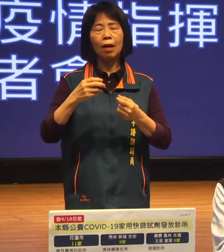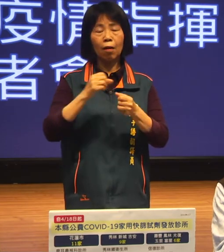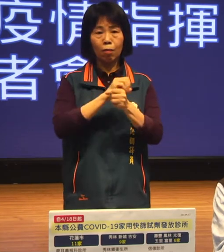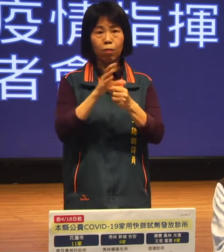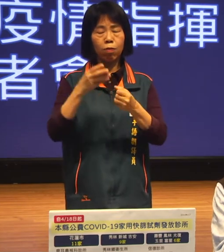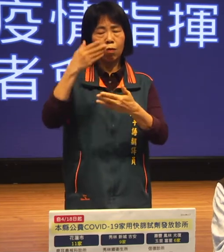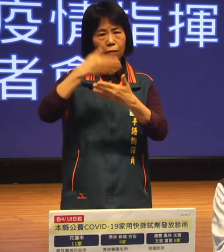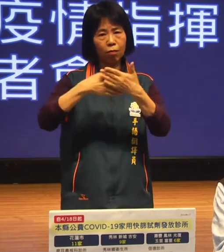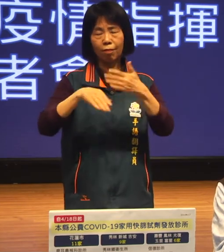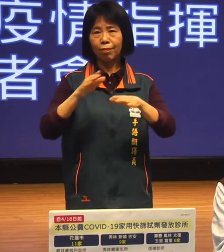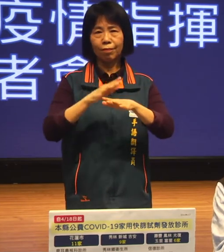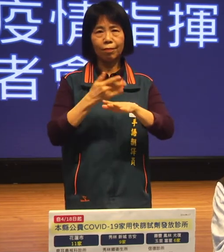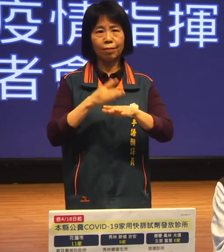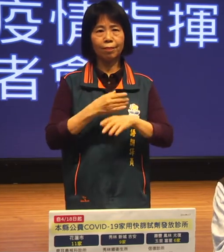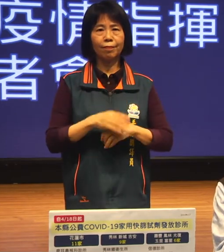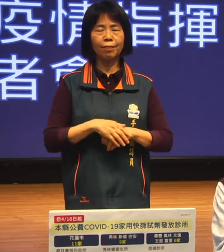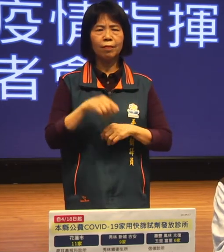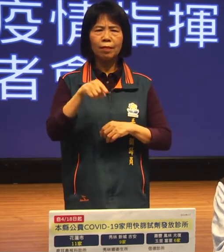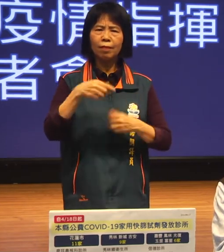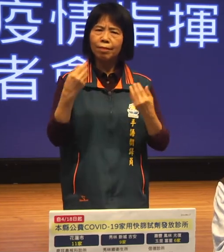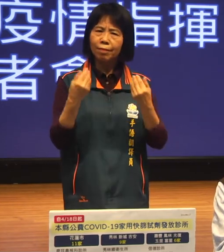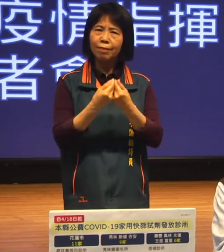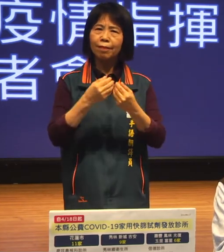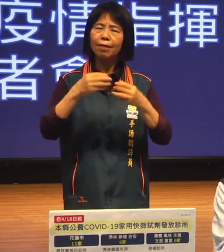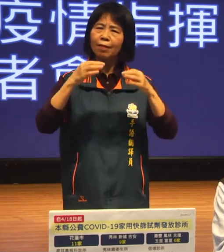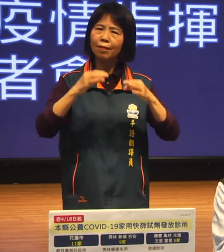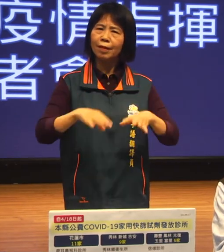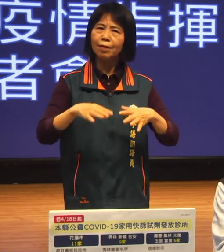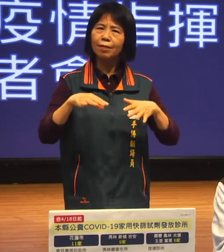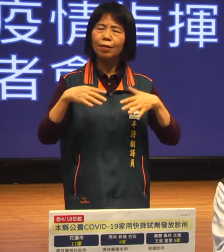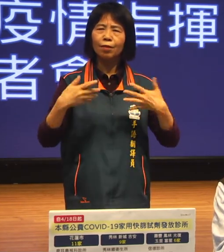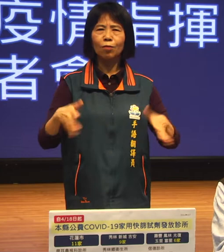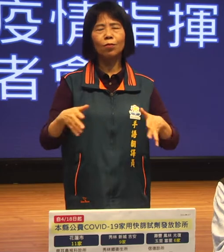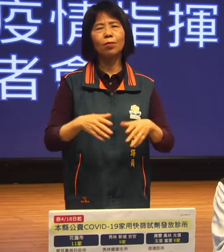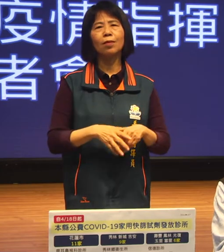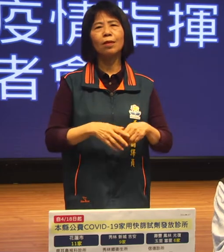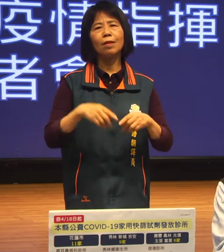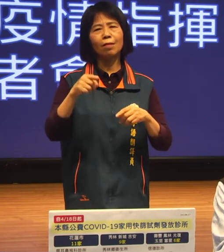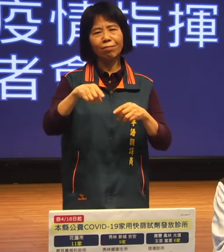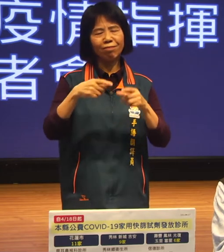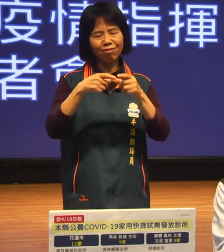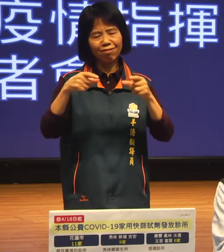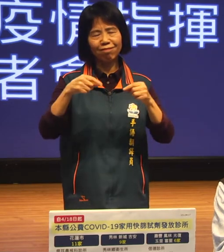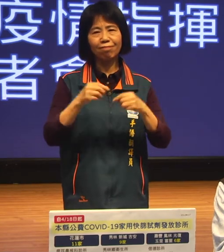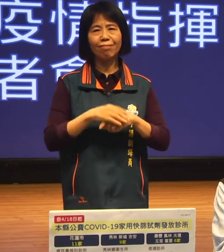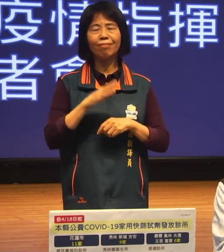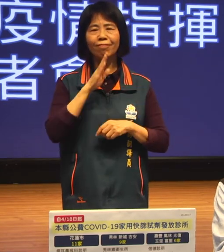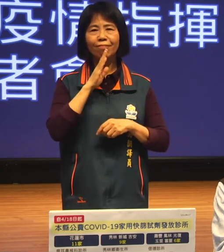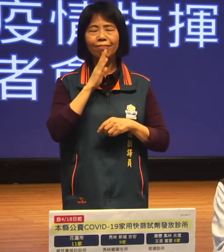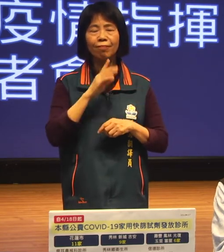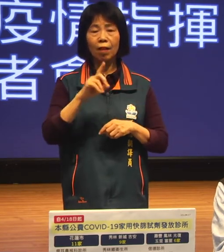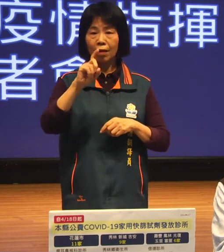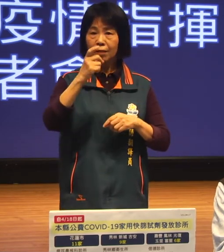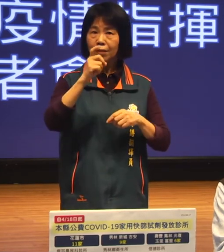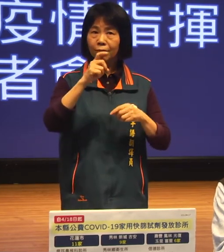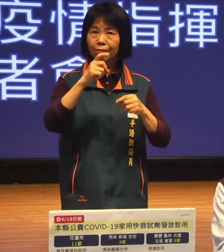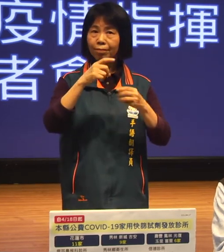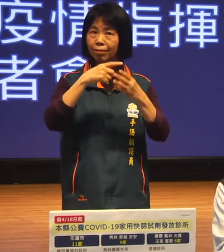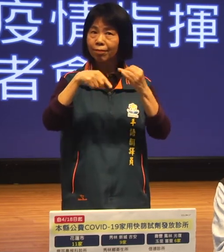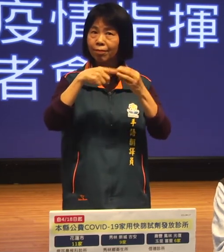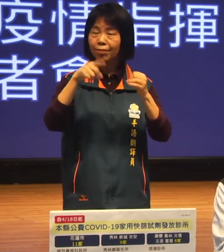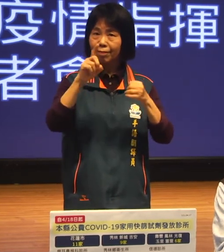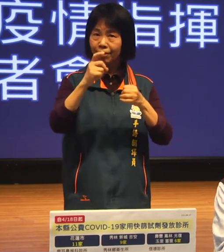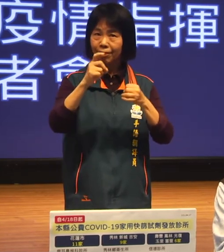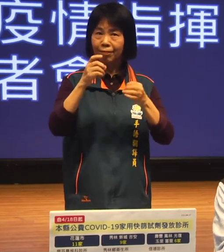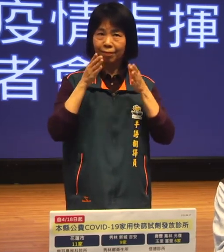样的做法反而会浪费更多的资源哈。那我们目前的这个10万剂的做法是会针